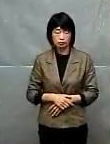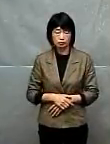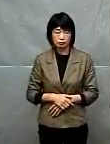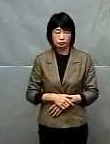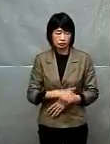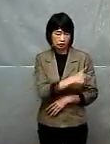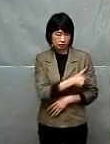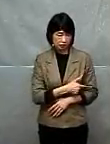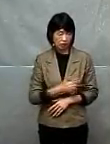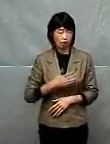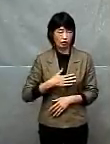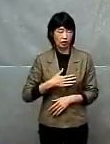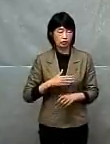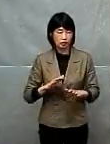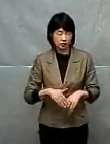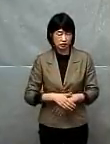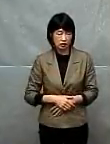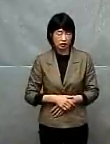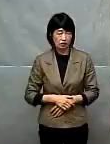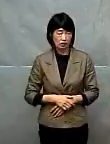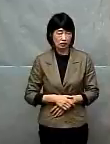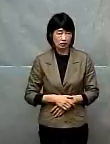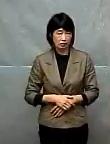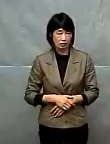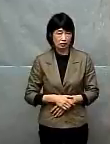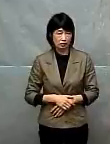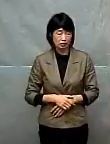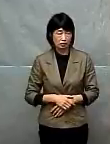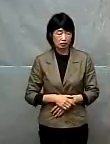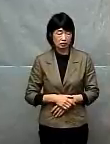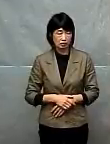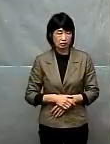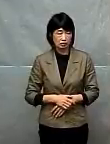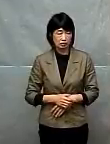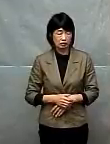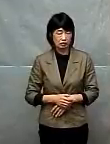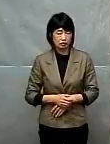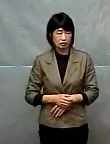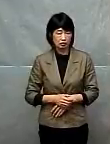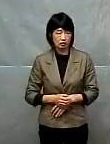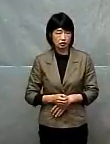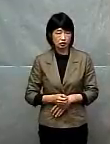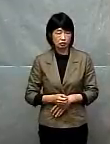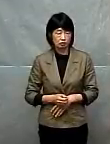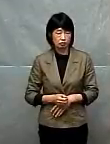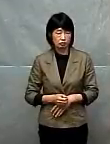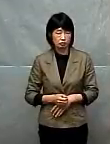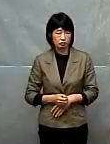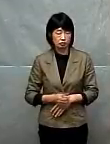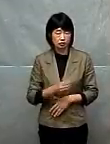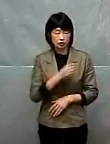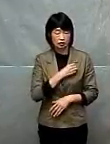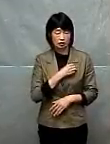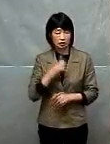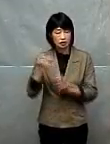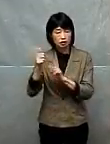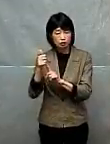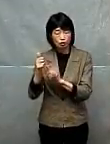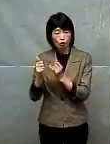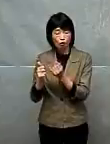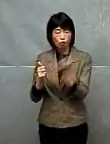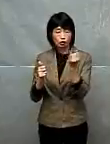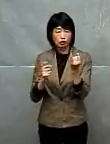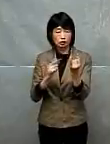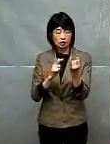わかりました。記者会見の中で多分知事の方にもお話を言ってるかと思うんですけれども奥様が、一部調査する段